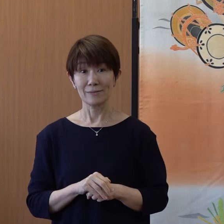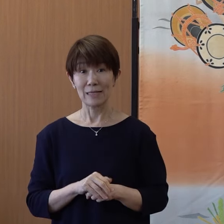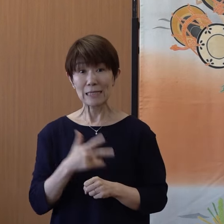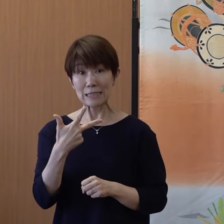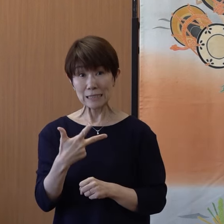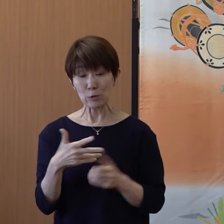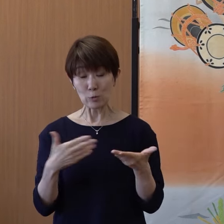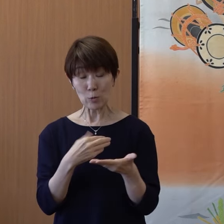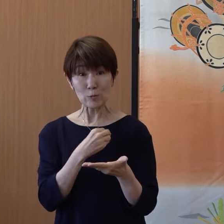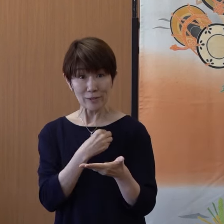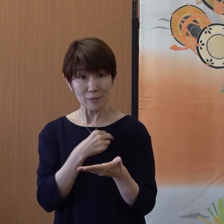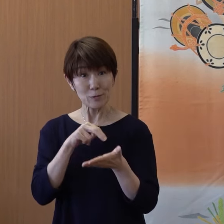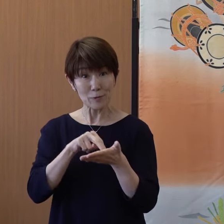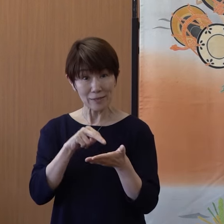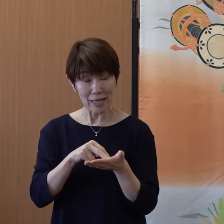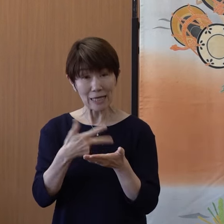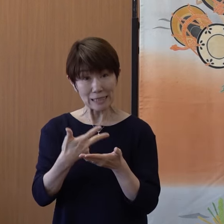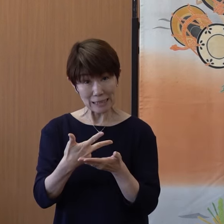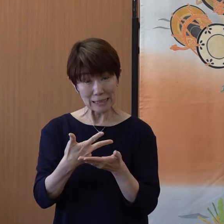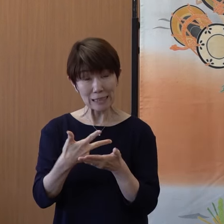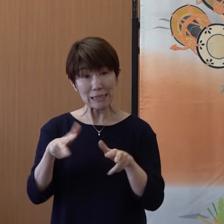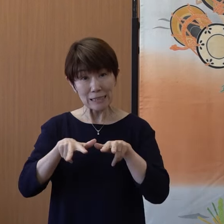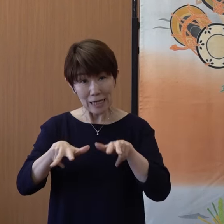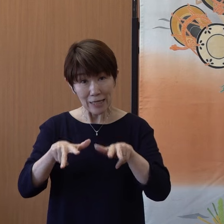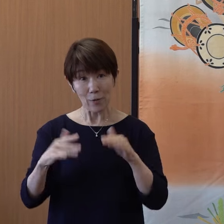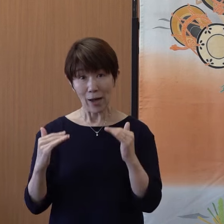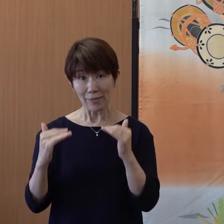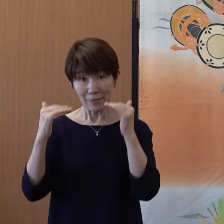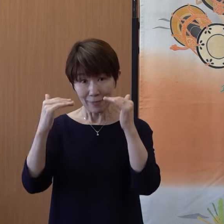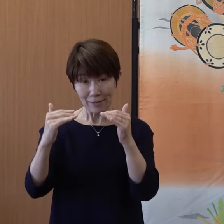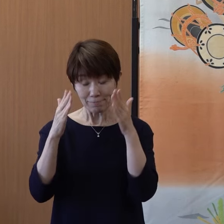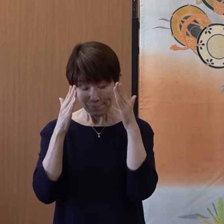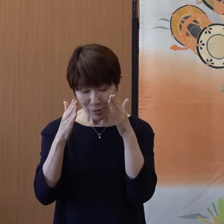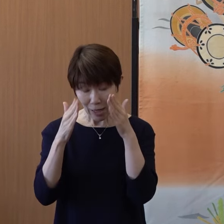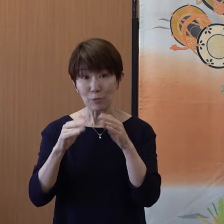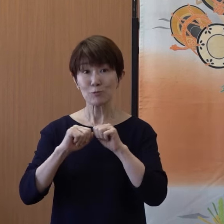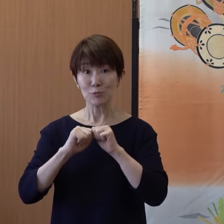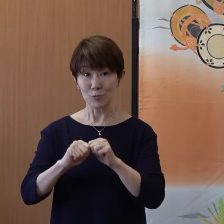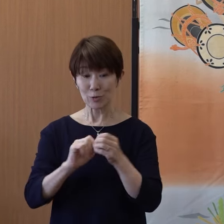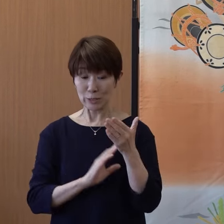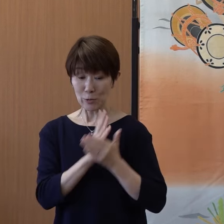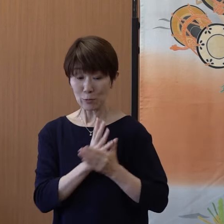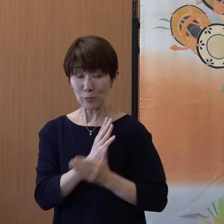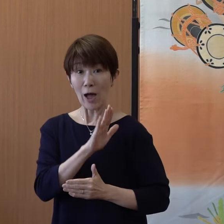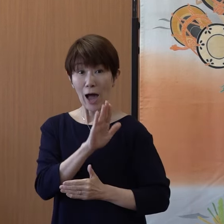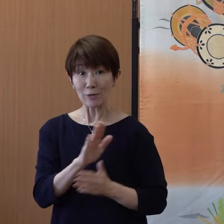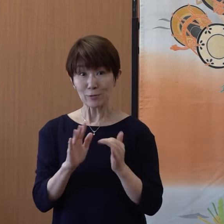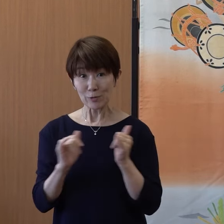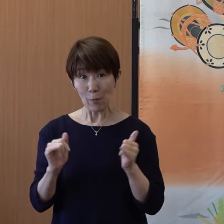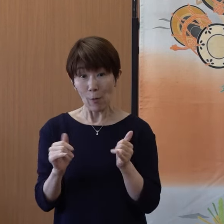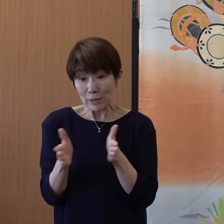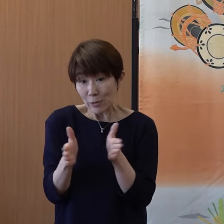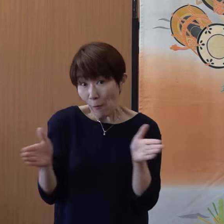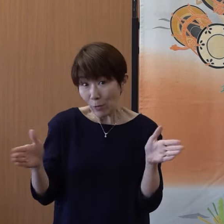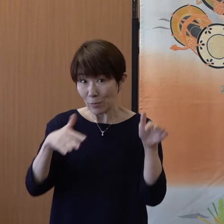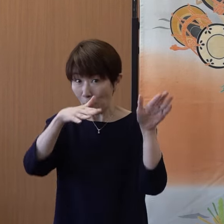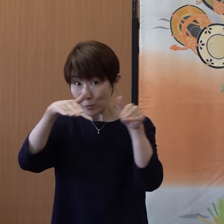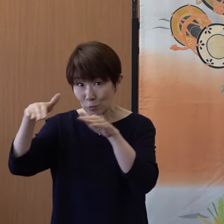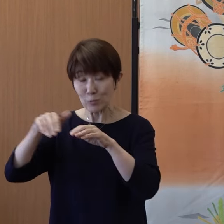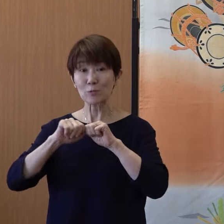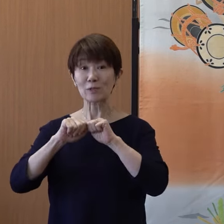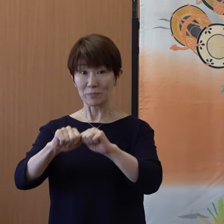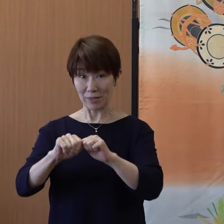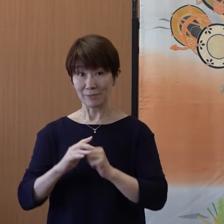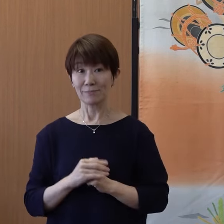として市政の発展に力を尽くす意欲のある方を広く募集いたします。